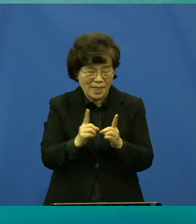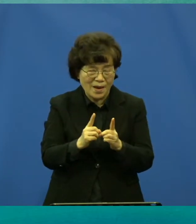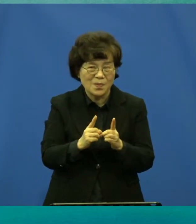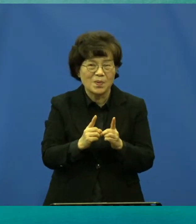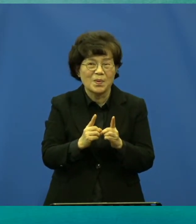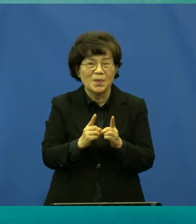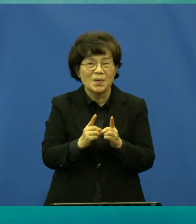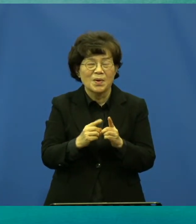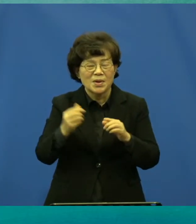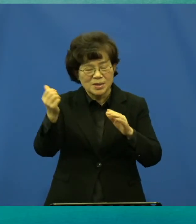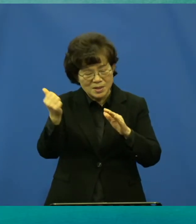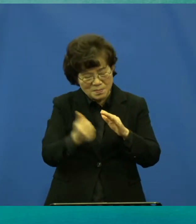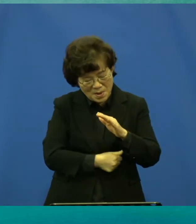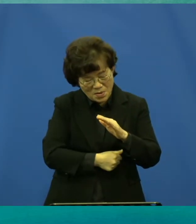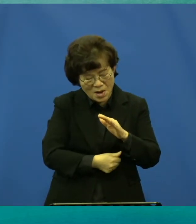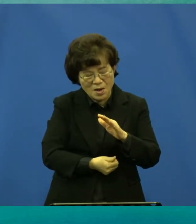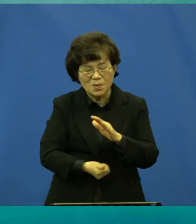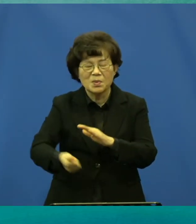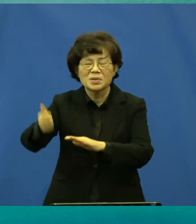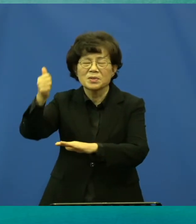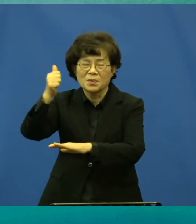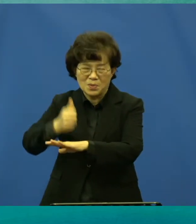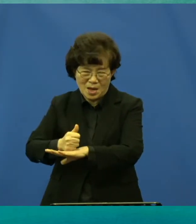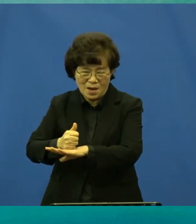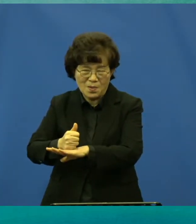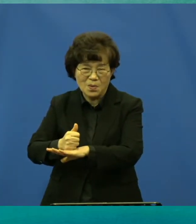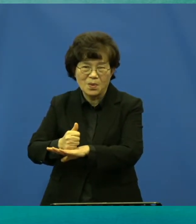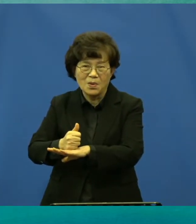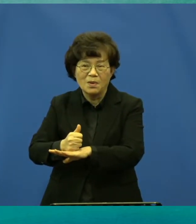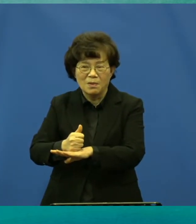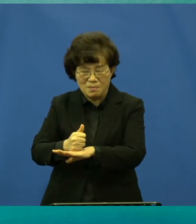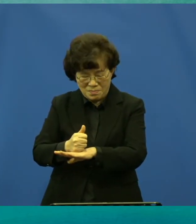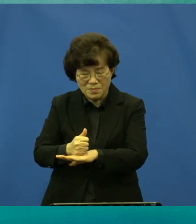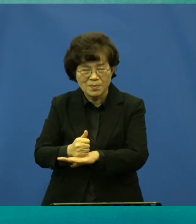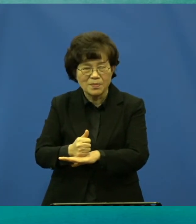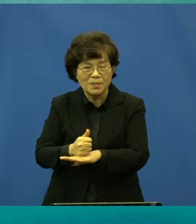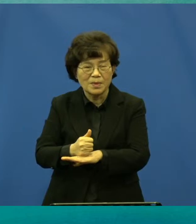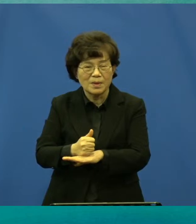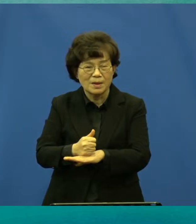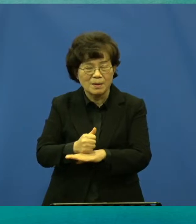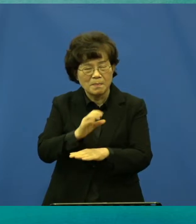뭐 실패도 하고 성공도 하고 왔다 갔다 하는 거잖아요, 인생이.